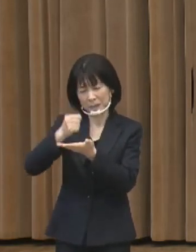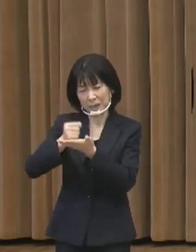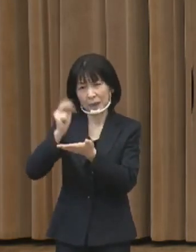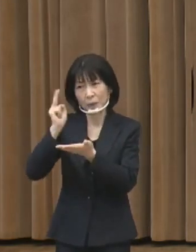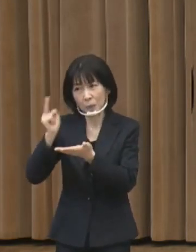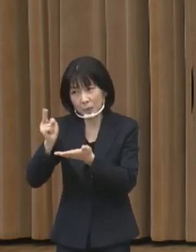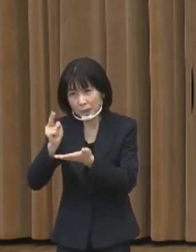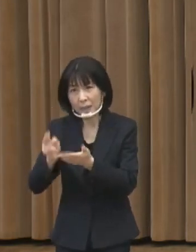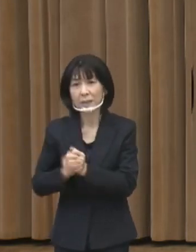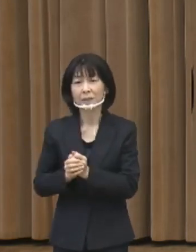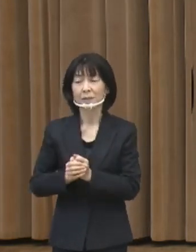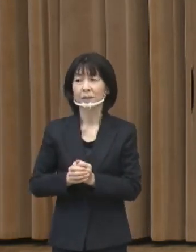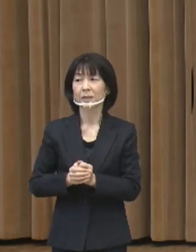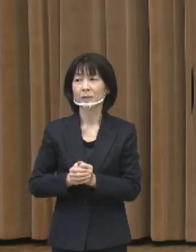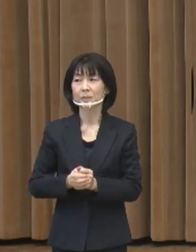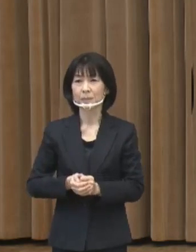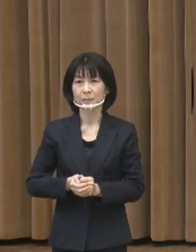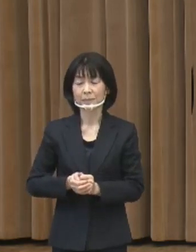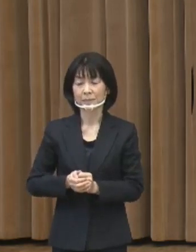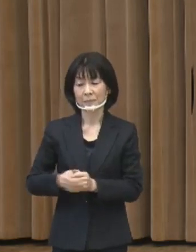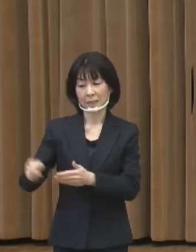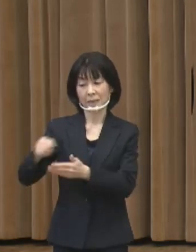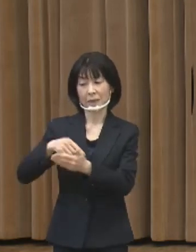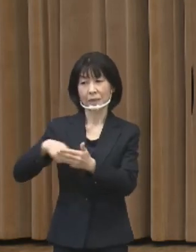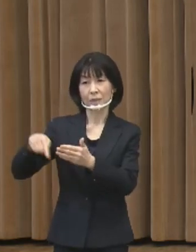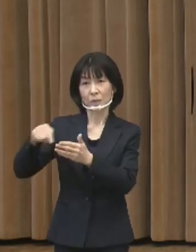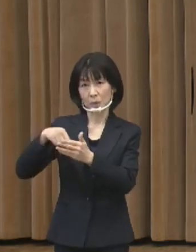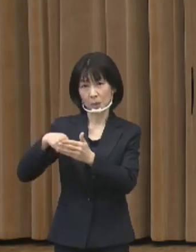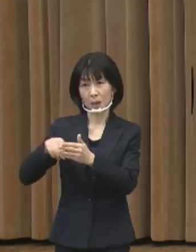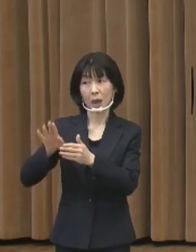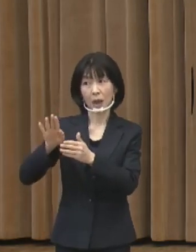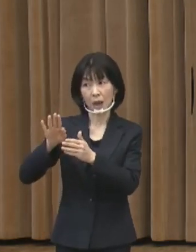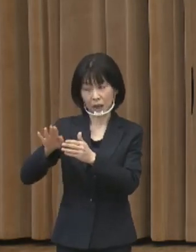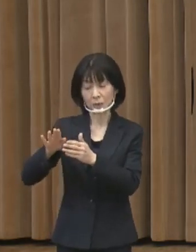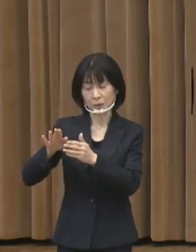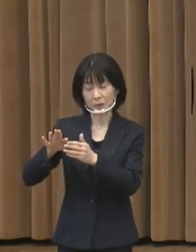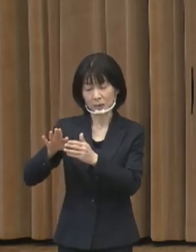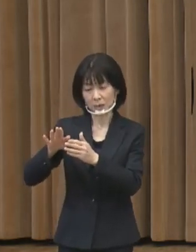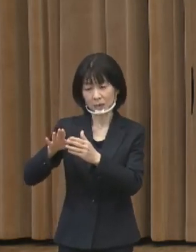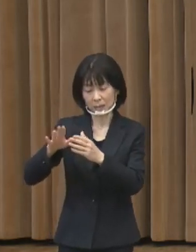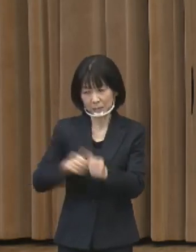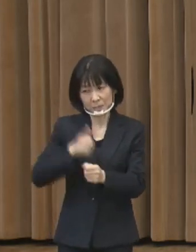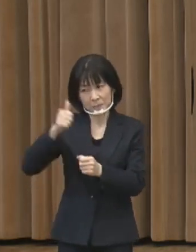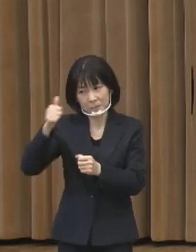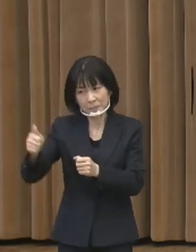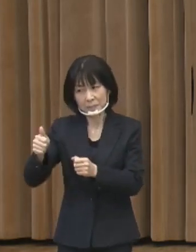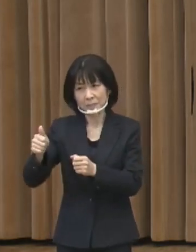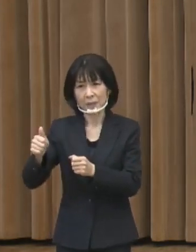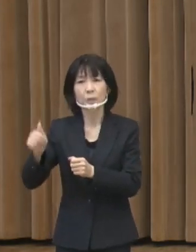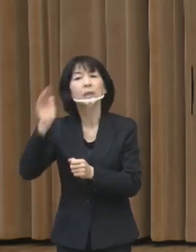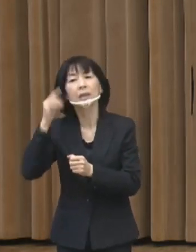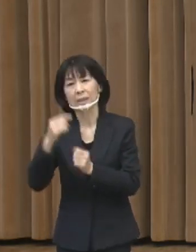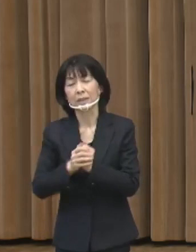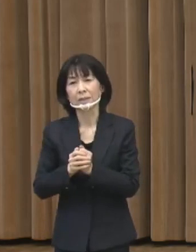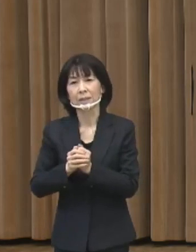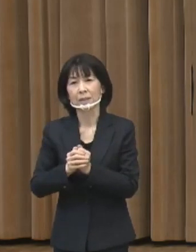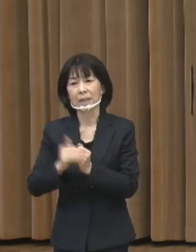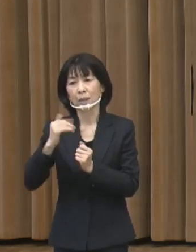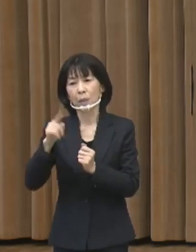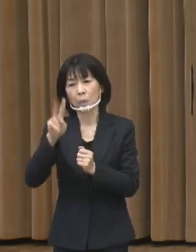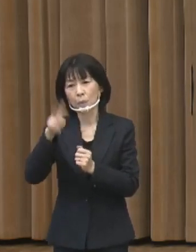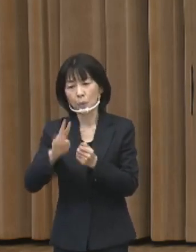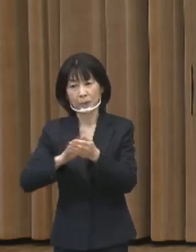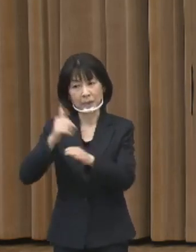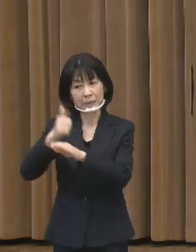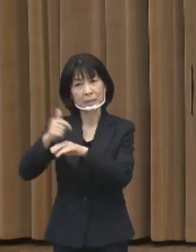ような、そういうその内容を伴った訪米だというふうにも伺っており、河野大臣もそのよう